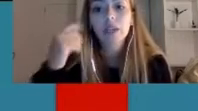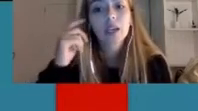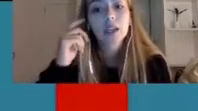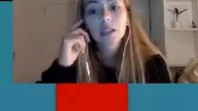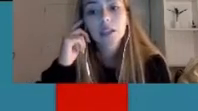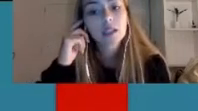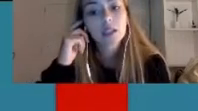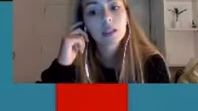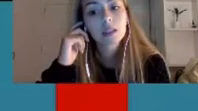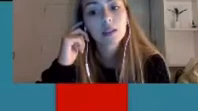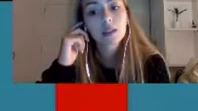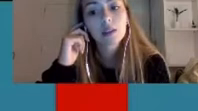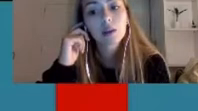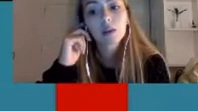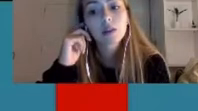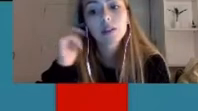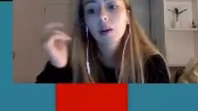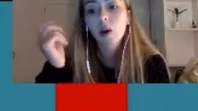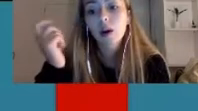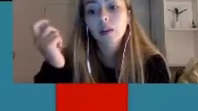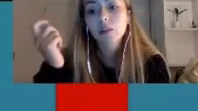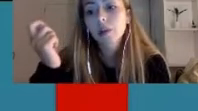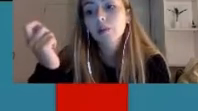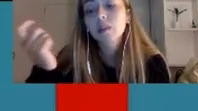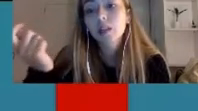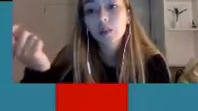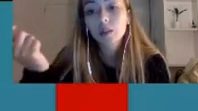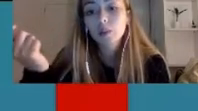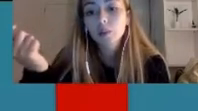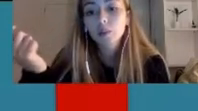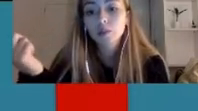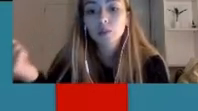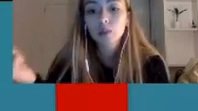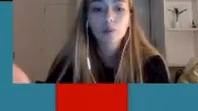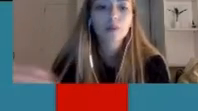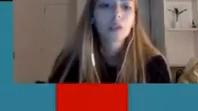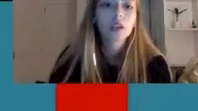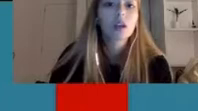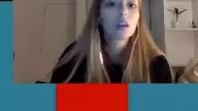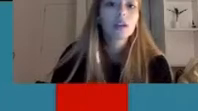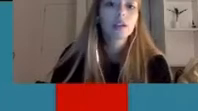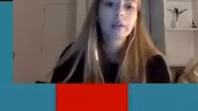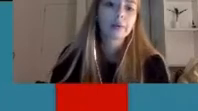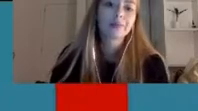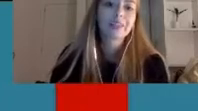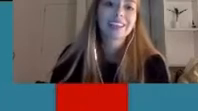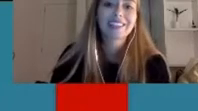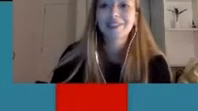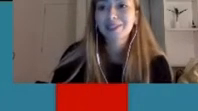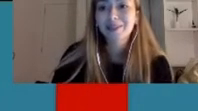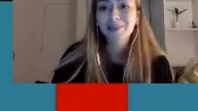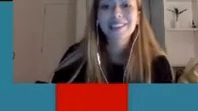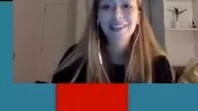família, que decorre do preconceito ainda muito difundido. Então,